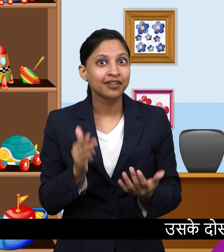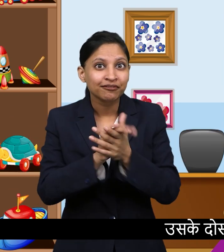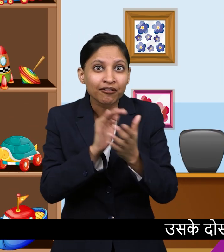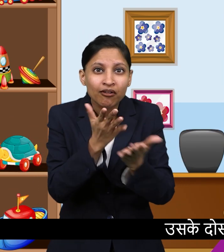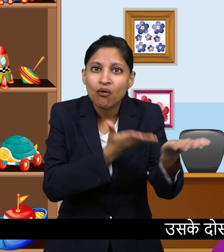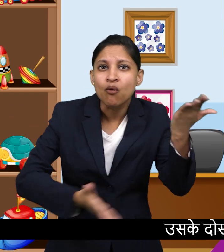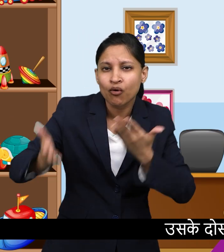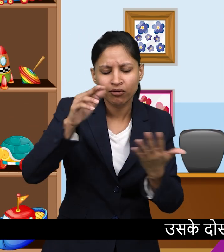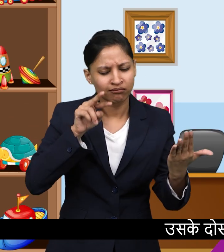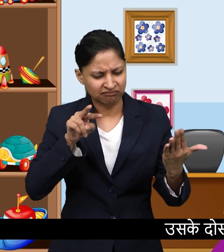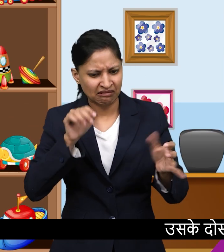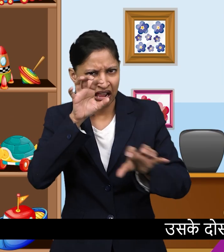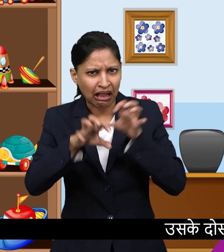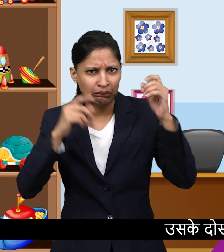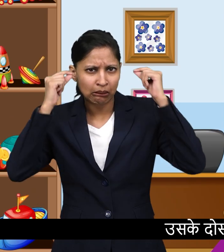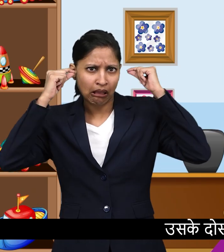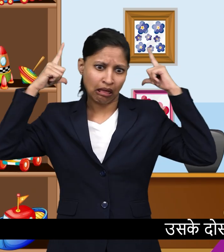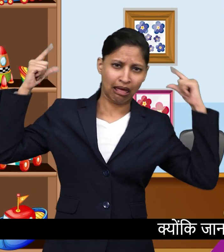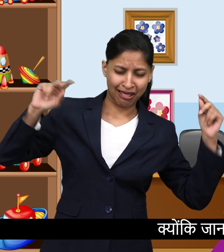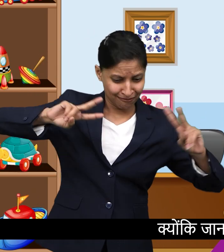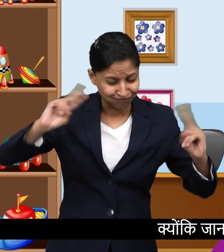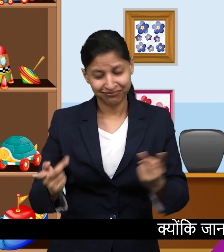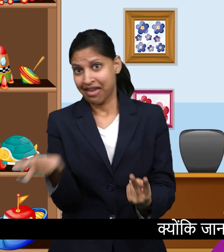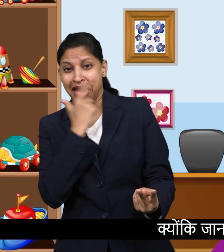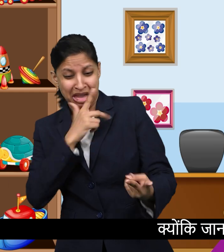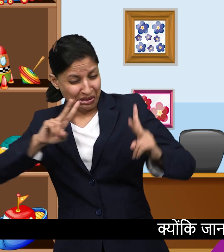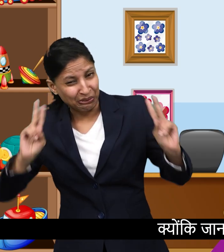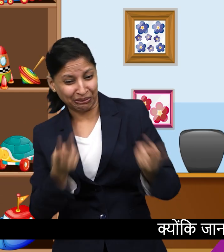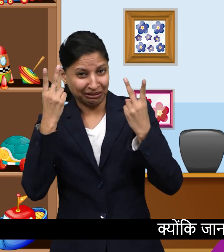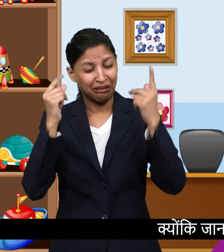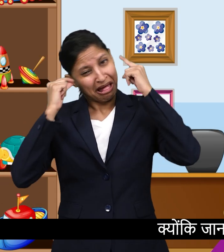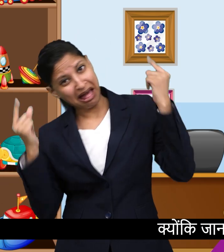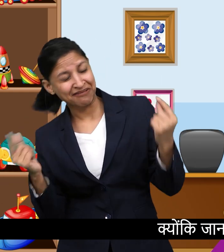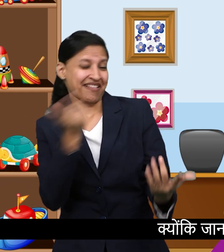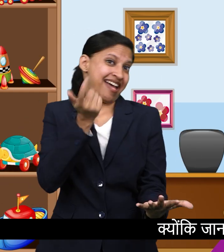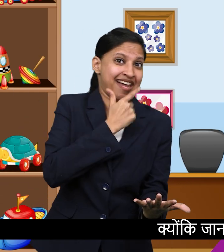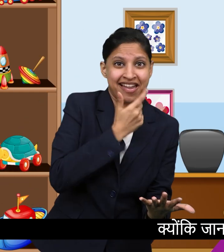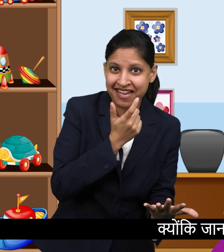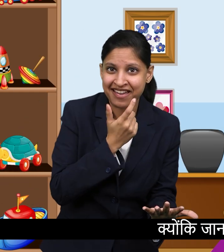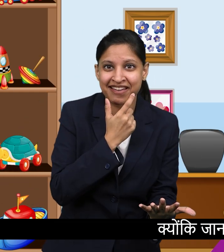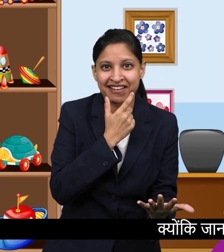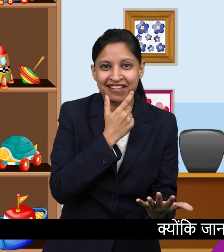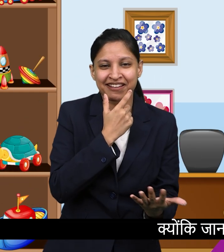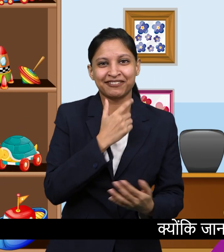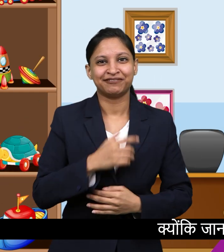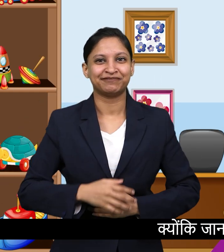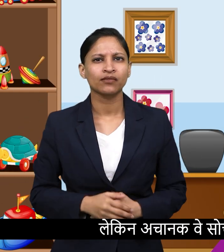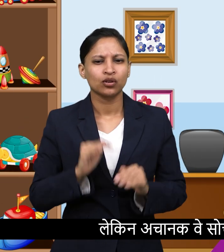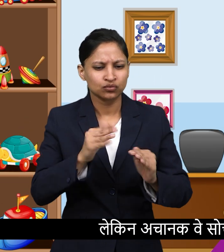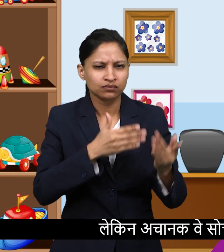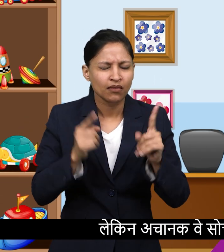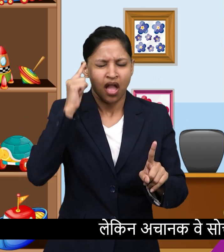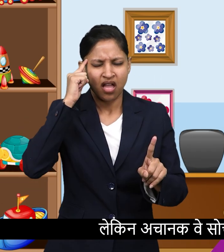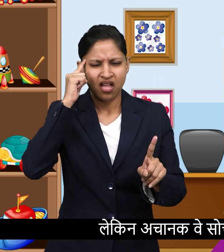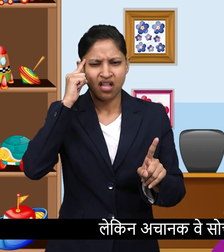उसके दोस्तों ने एक चित्र देखा और हंसने लगे क्योंकि जानवरों के कान गलत जगह पर लगे थे।